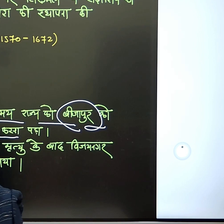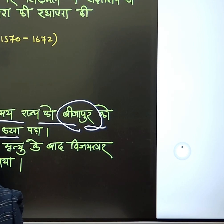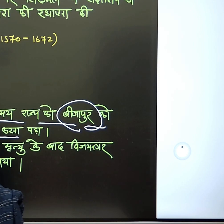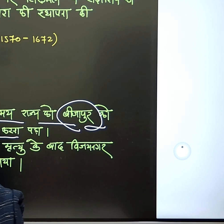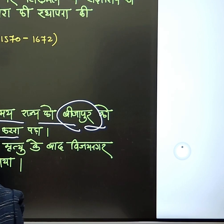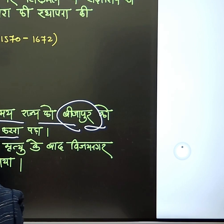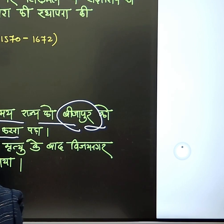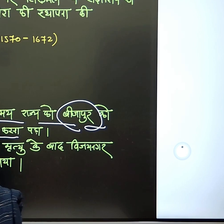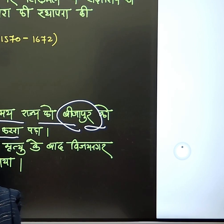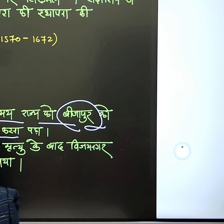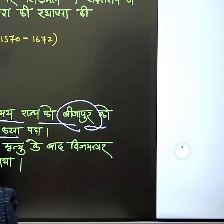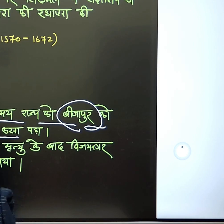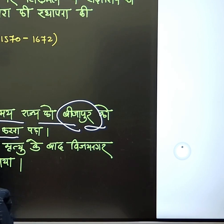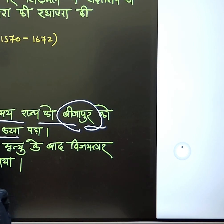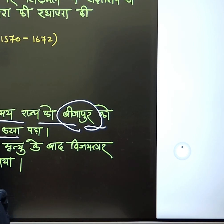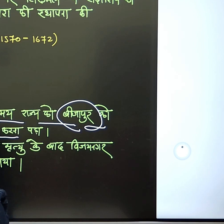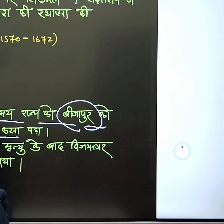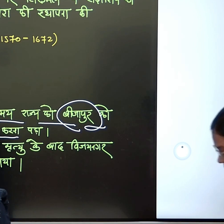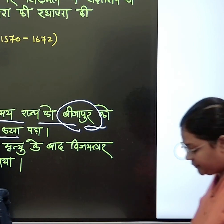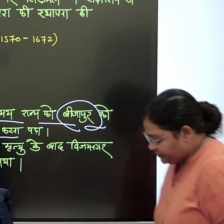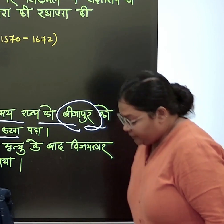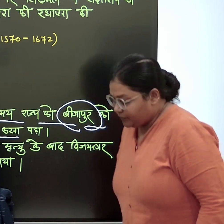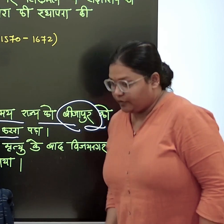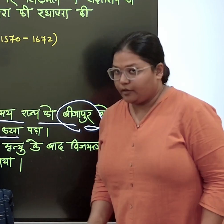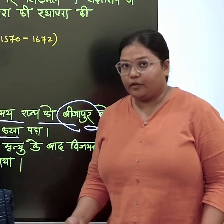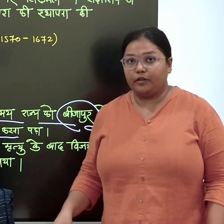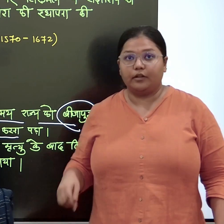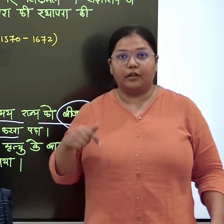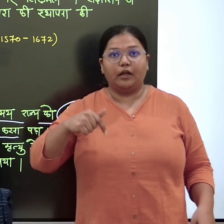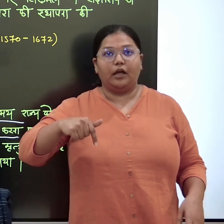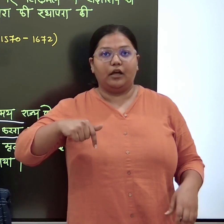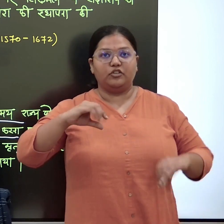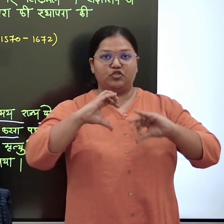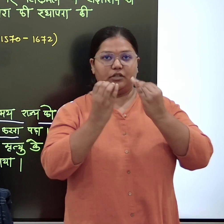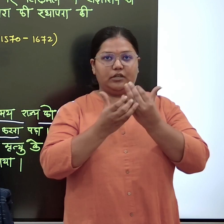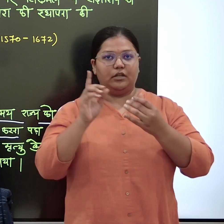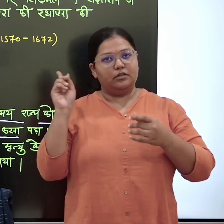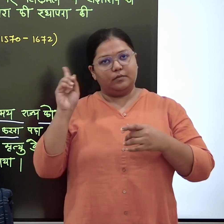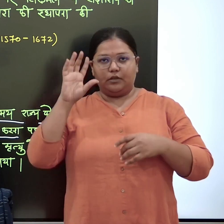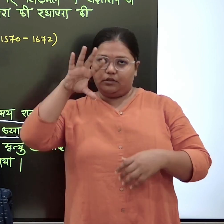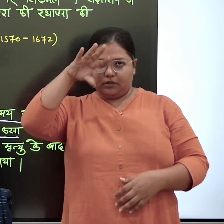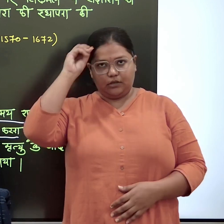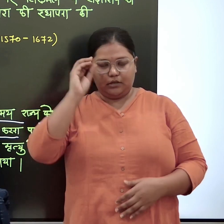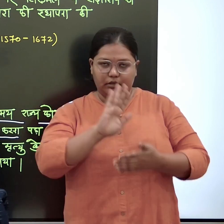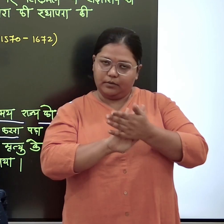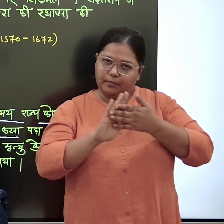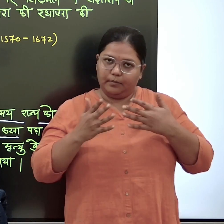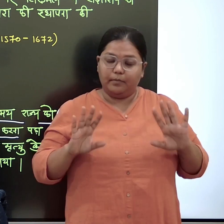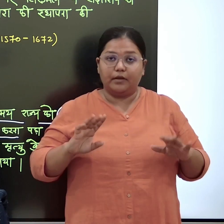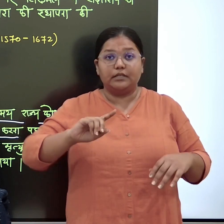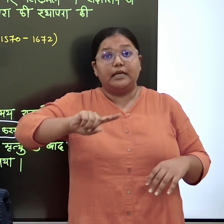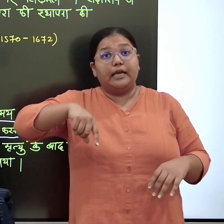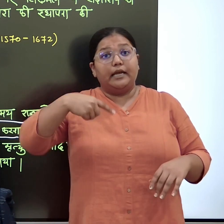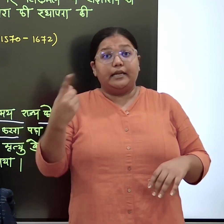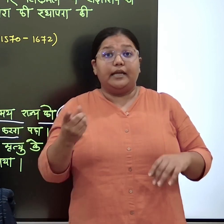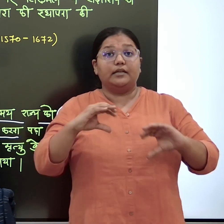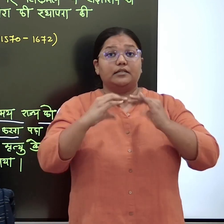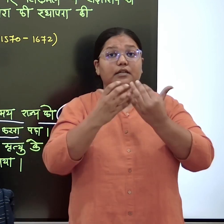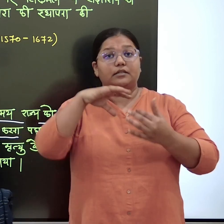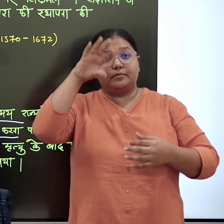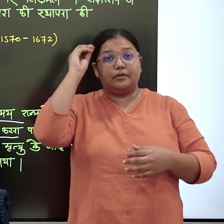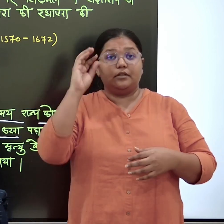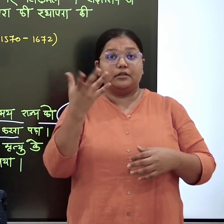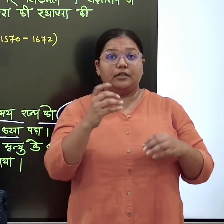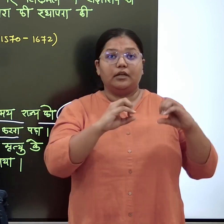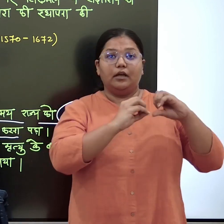हम पढ़ेंगे विजयनगर साम्राज्य का प्रशासन के बारे में और साथ ही बहमनी राज्य के को भी हम जो है वो